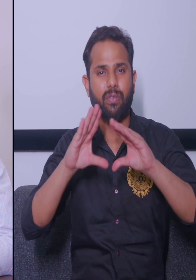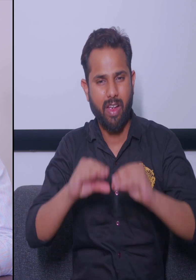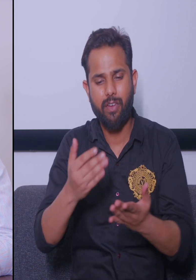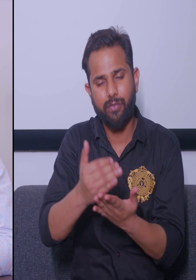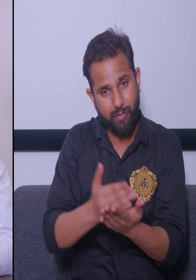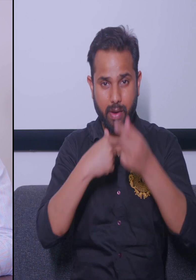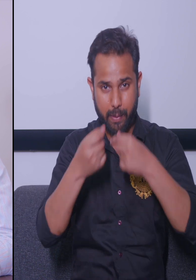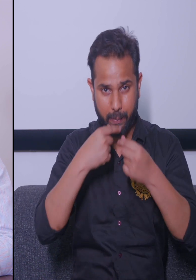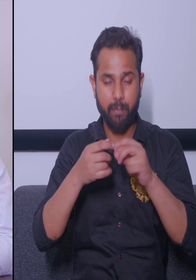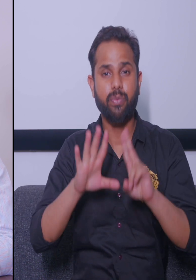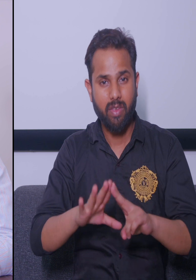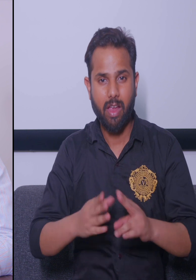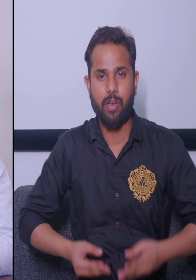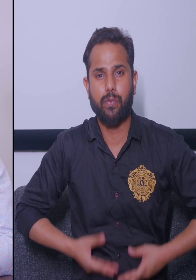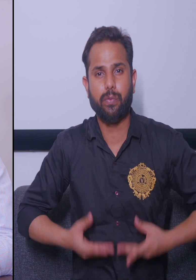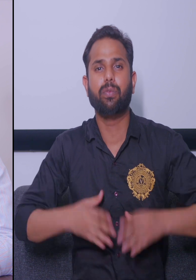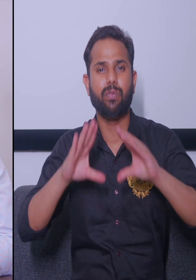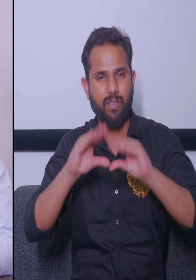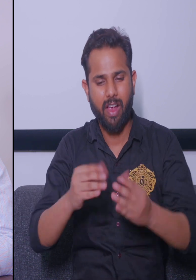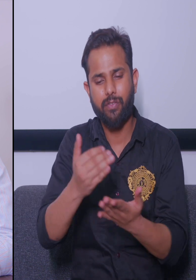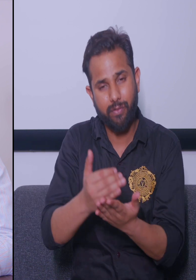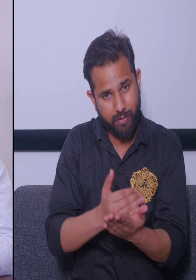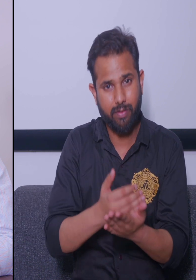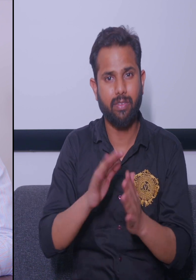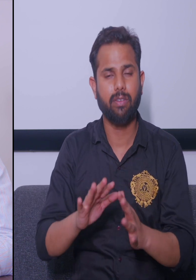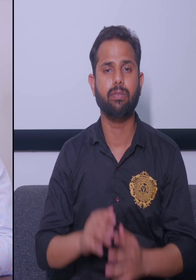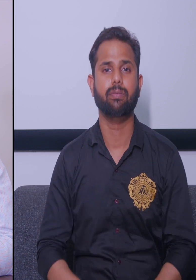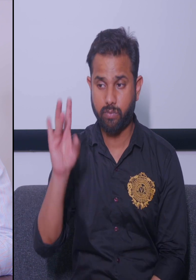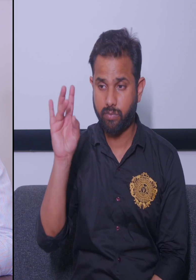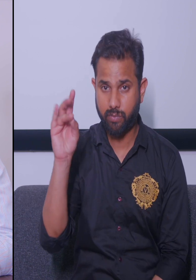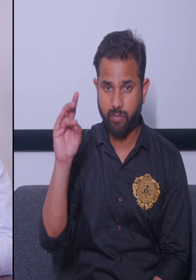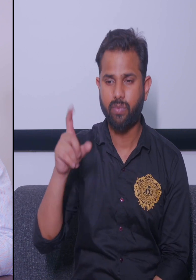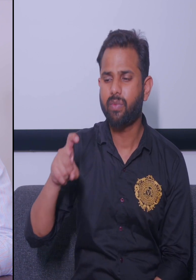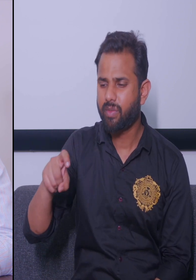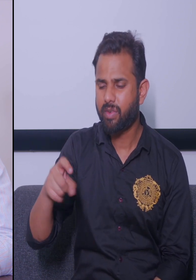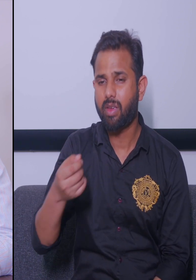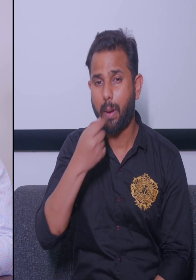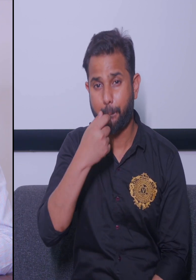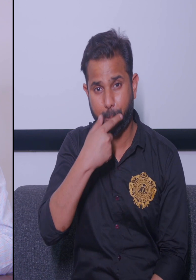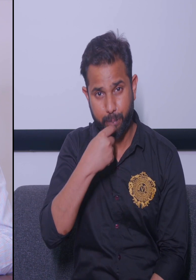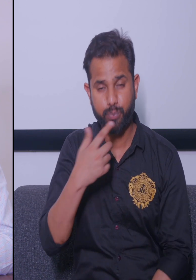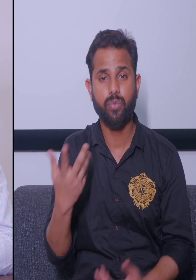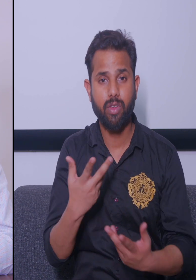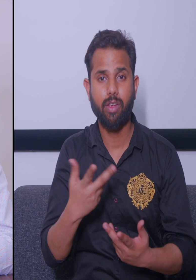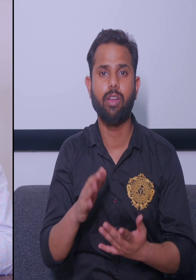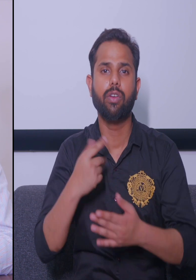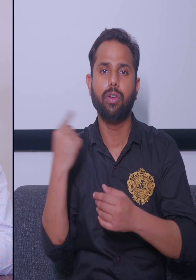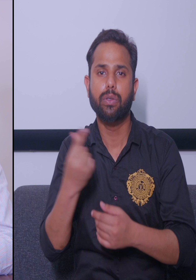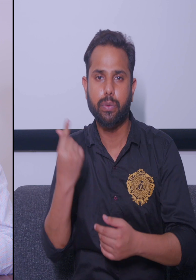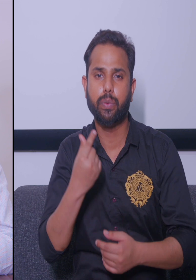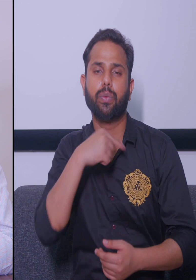रिलेटिवली सेफ़ होते हैं। PPI H2 ब्लॉकर से काफ़ी ज़्यादा इफेक्टिव है और सबसे ज़्यादा यूज़ किए जाते हैं। तीसरा है